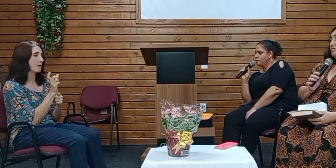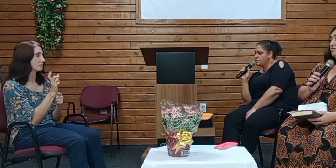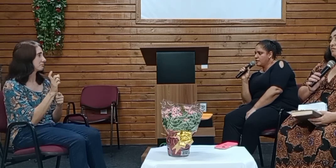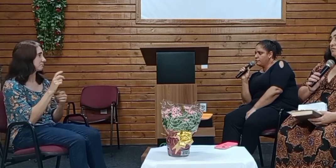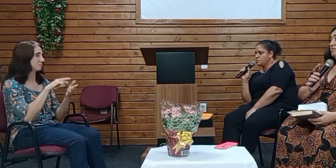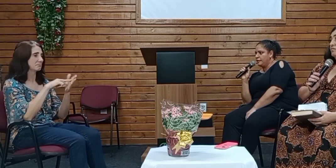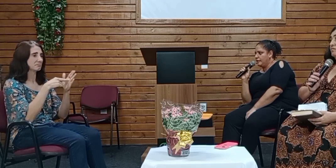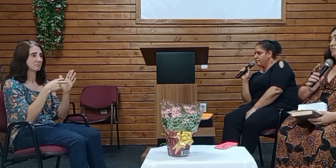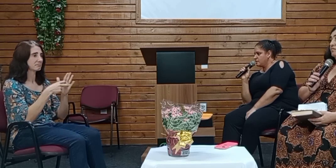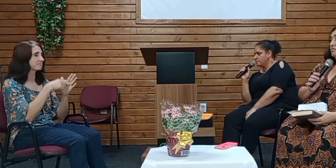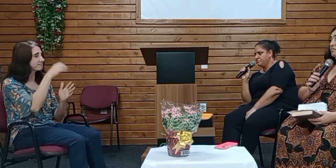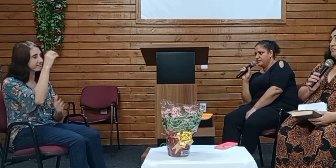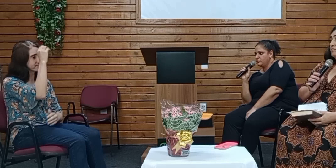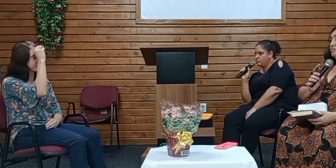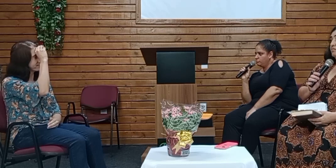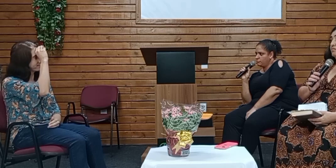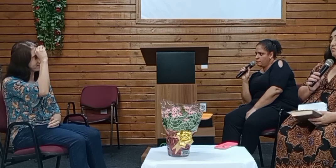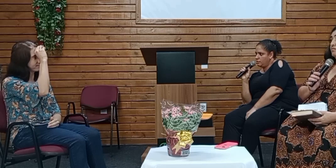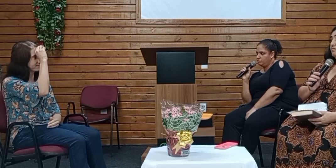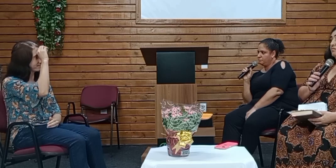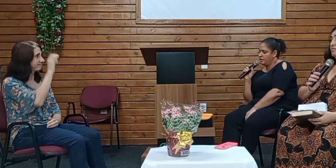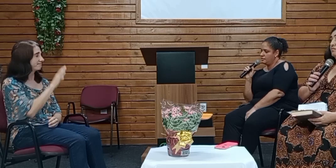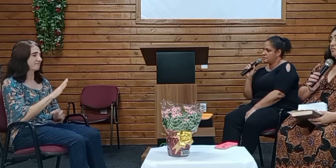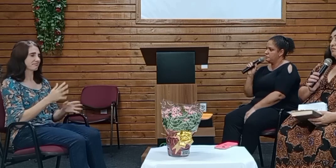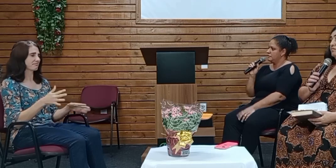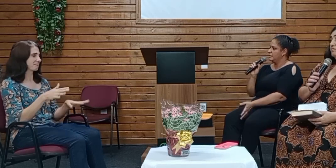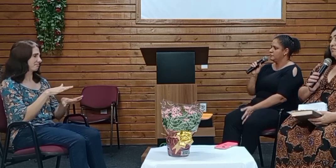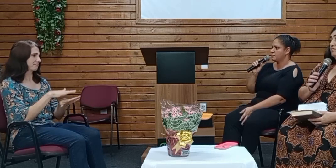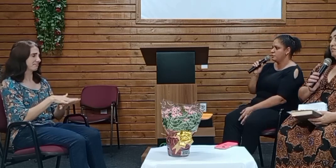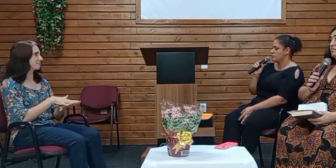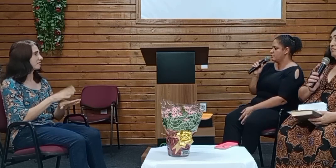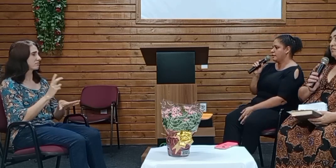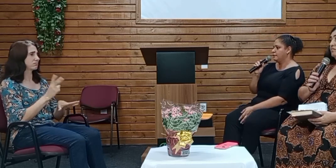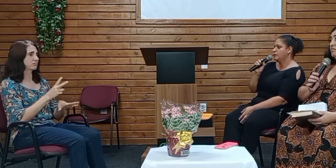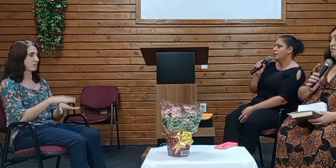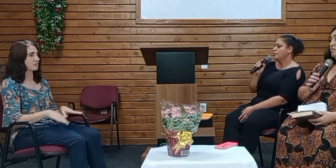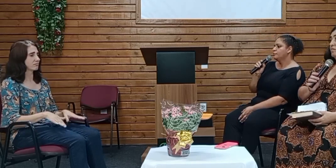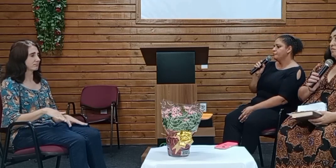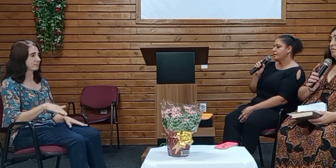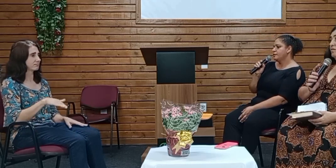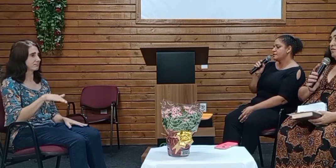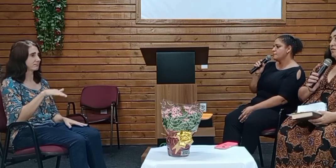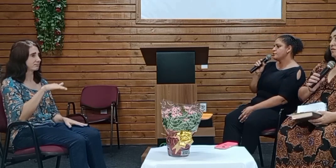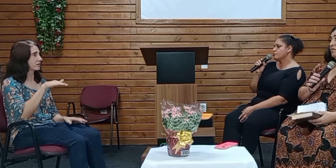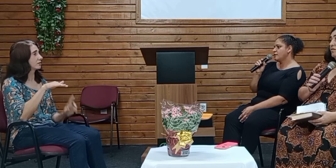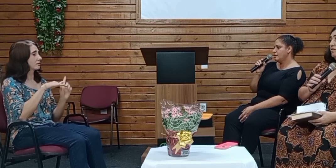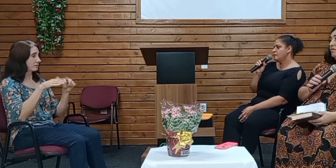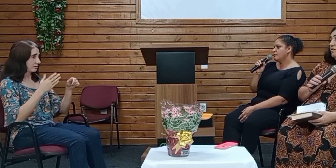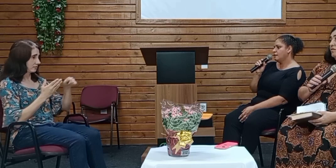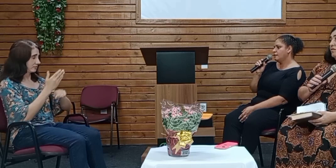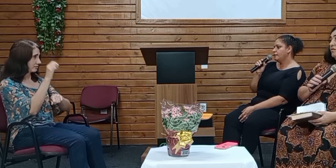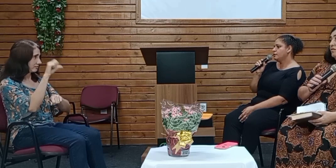me mostravam as palavras, mas eu não sabia, nem sabia ler, não sabia o significado. E sempre